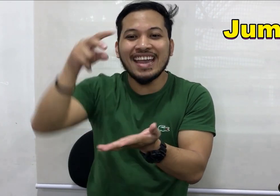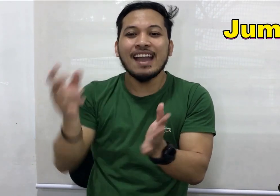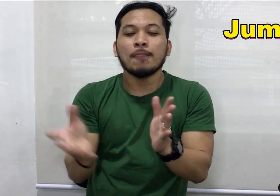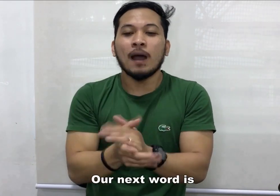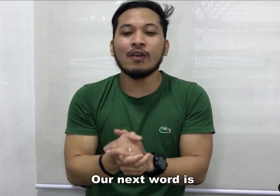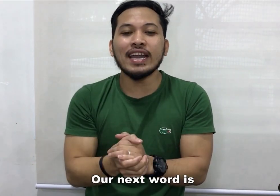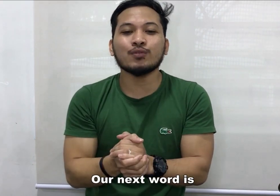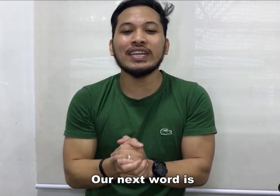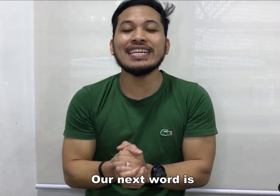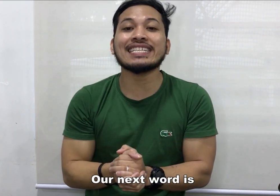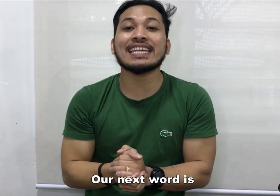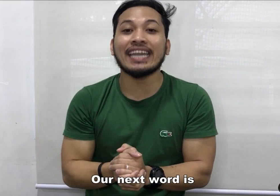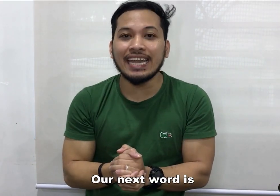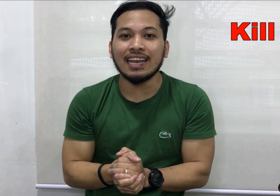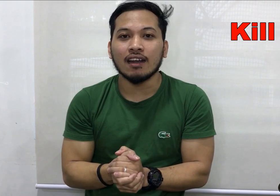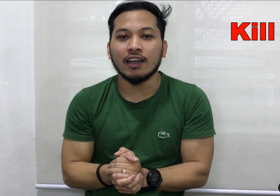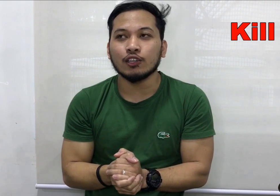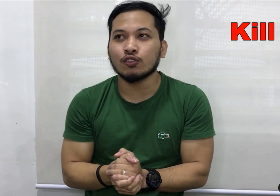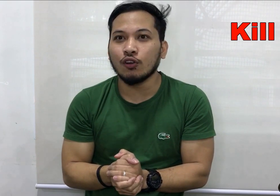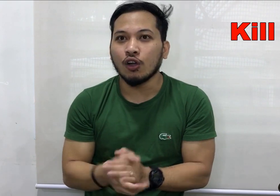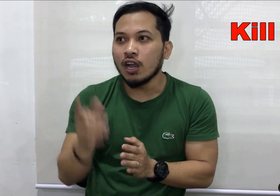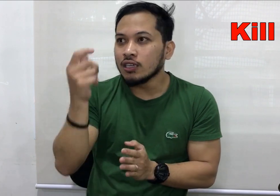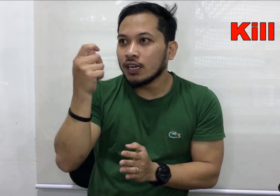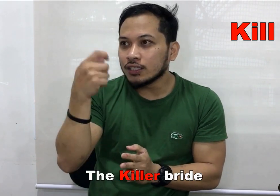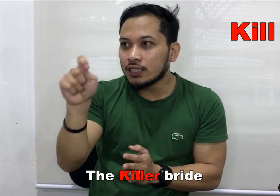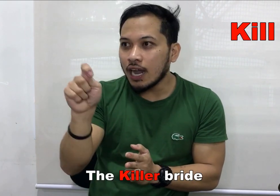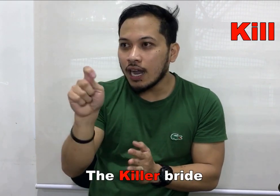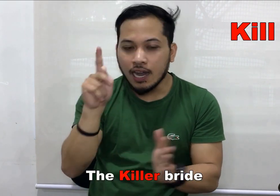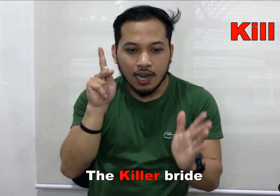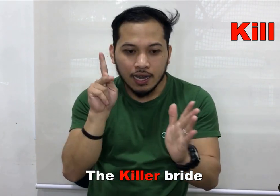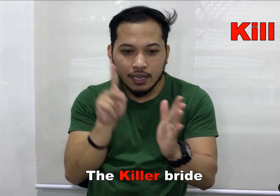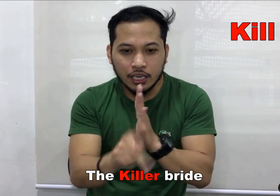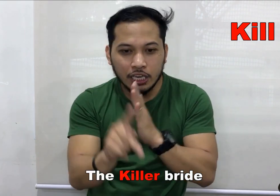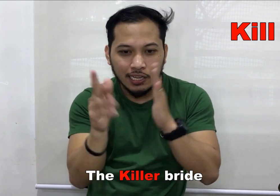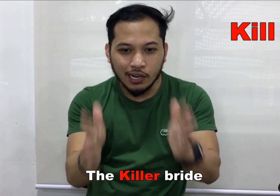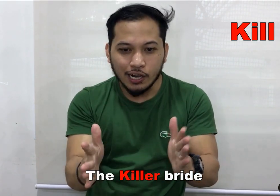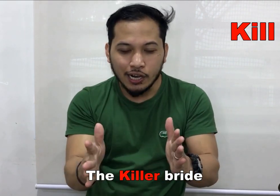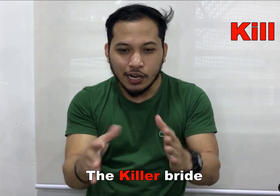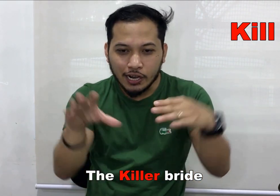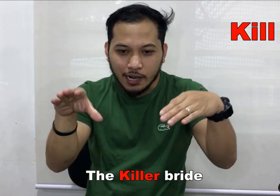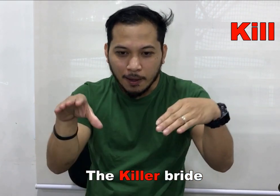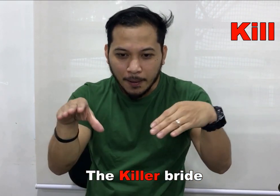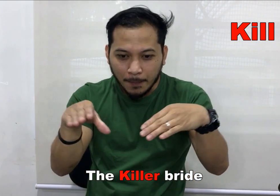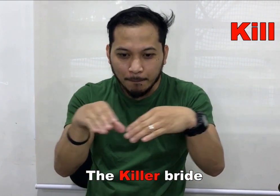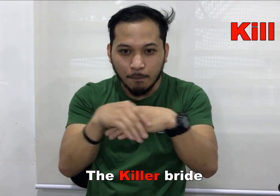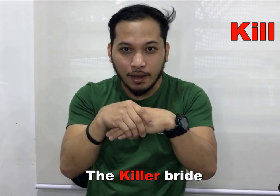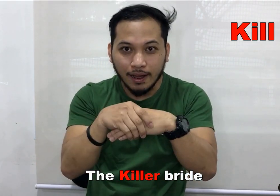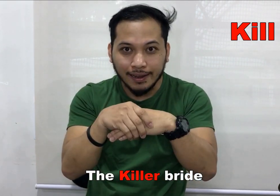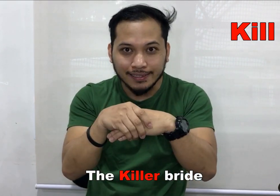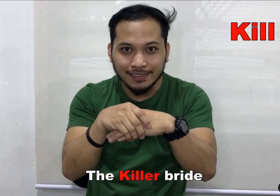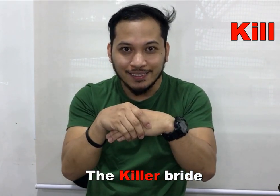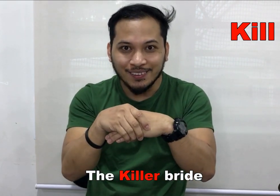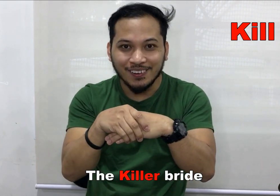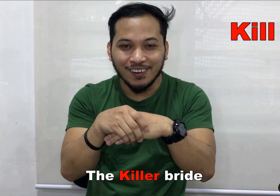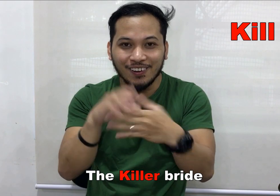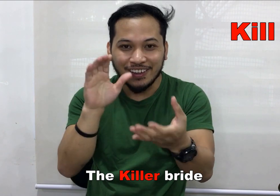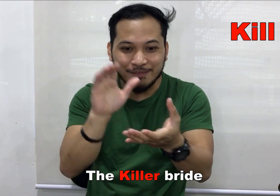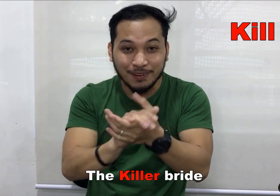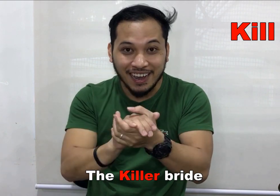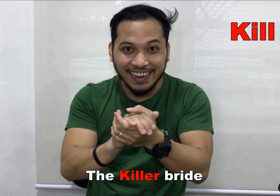Okay? Our next word is kill. Ito, the killer. Oh no. Bride. Okay,